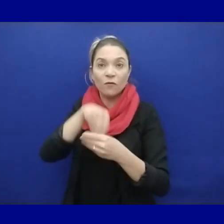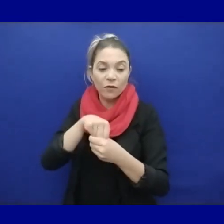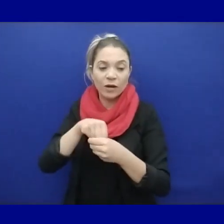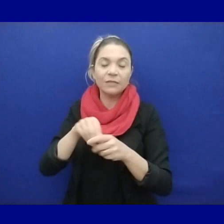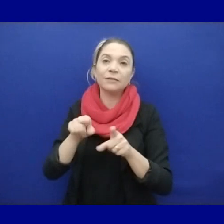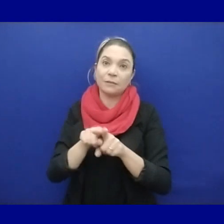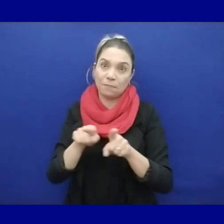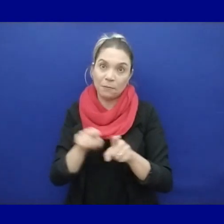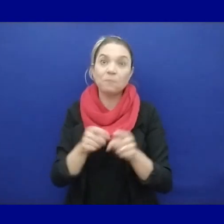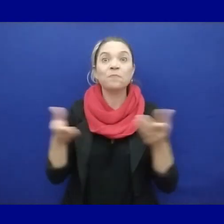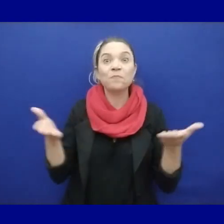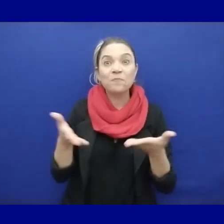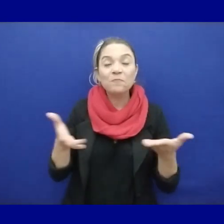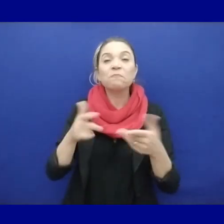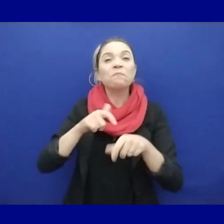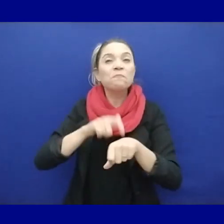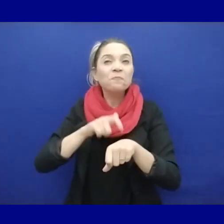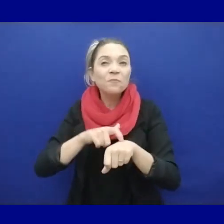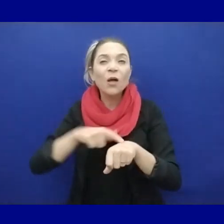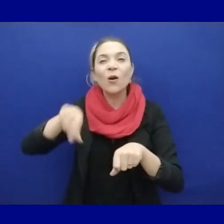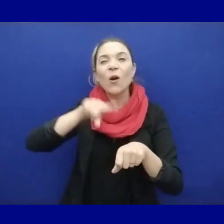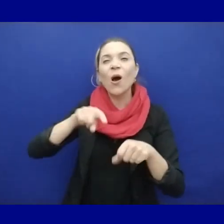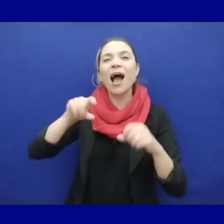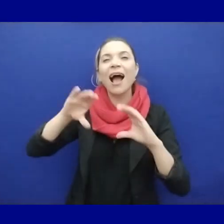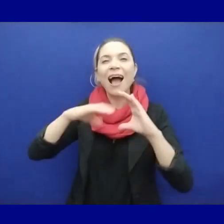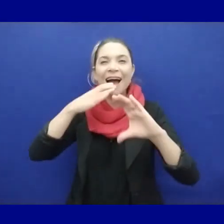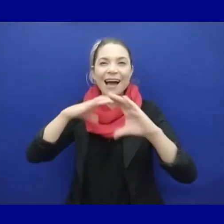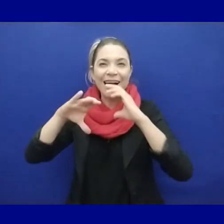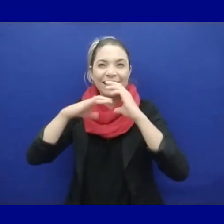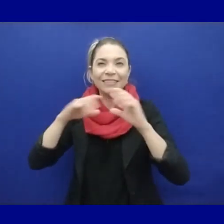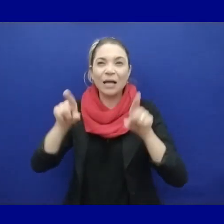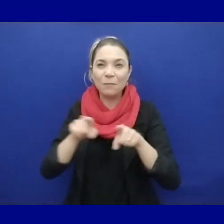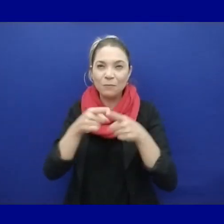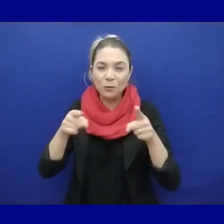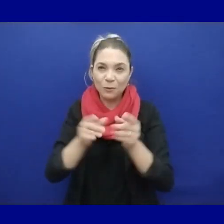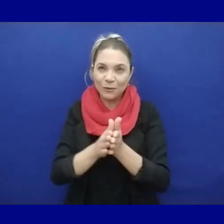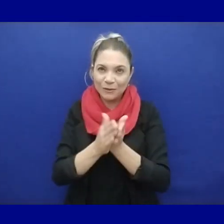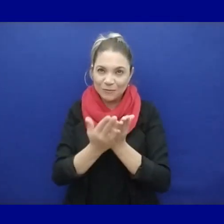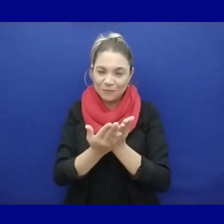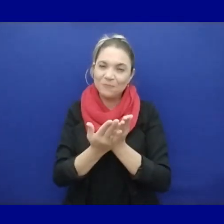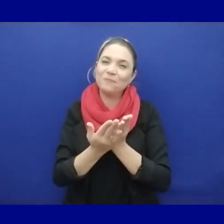mundiais. E para esse momento, nós cantaremos o hino vitorioso